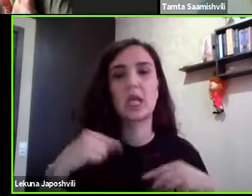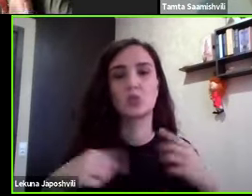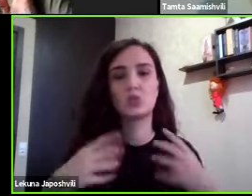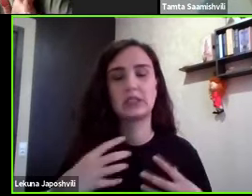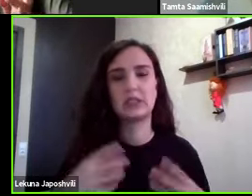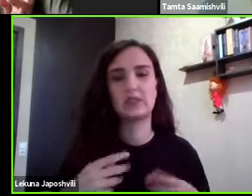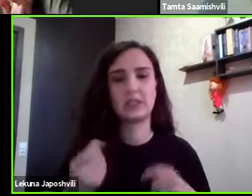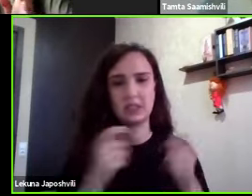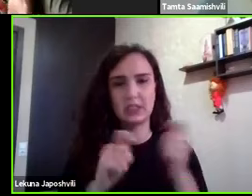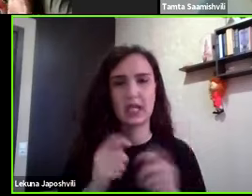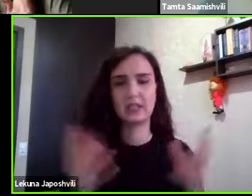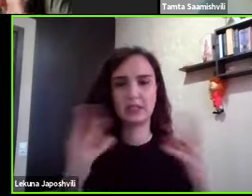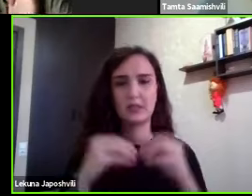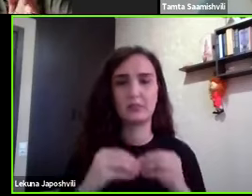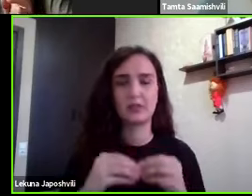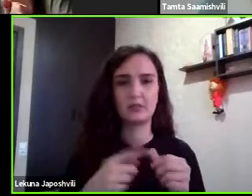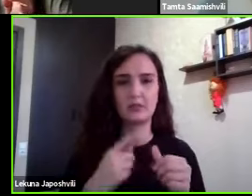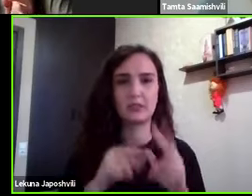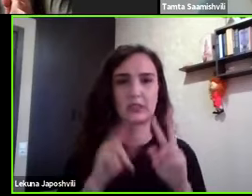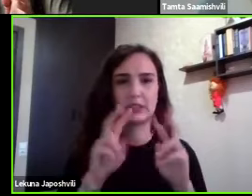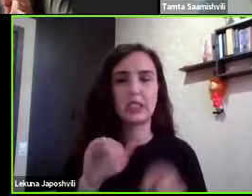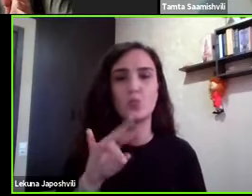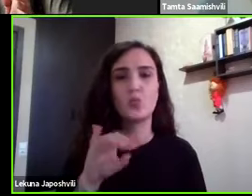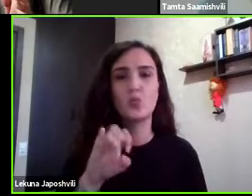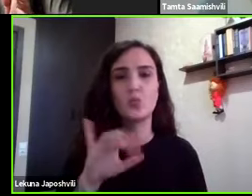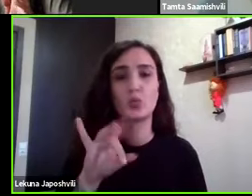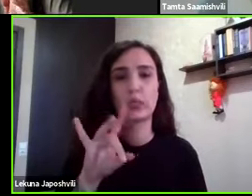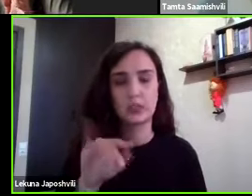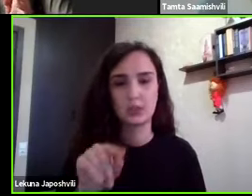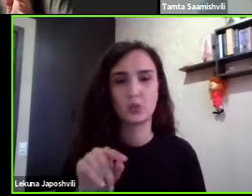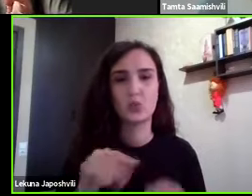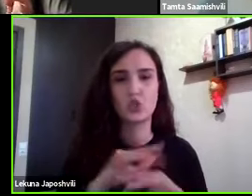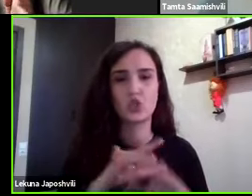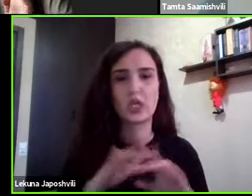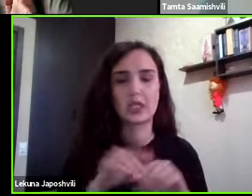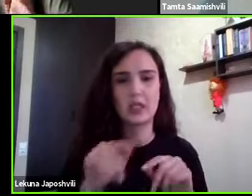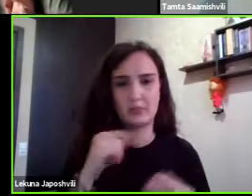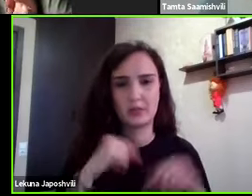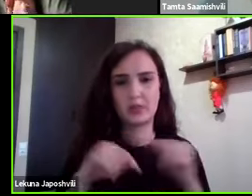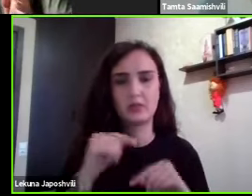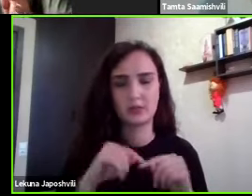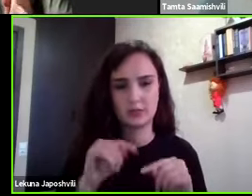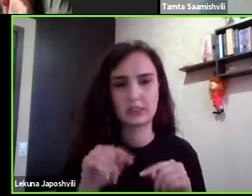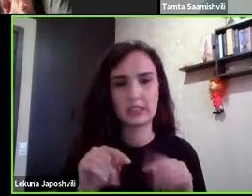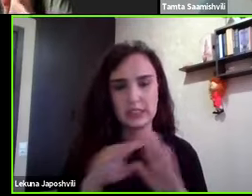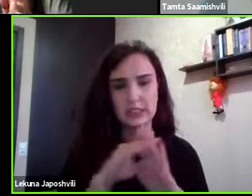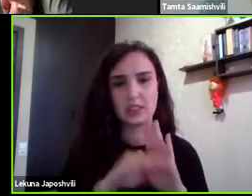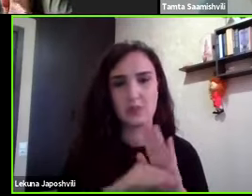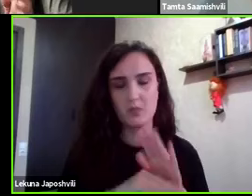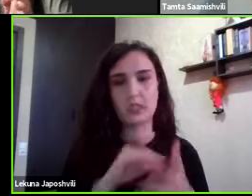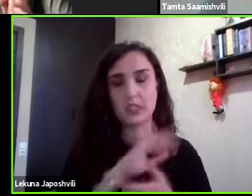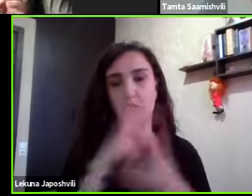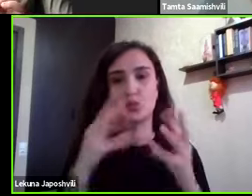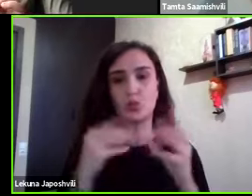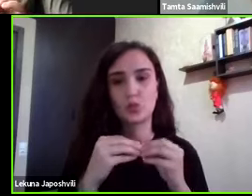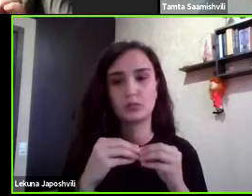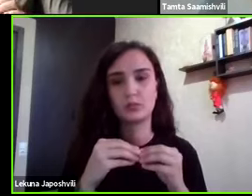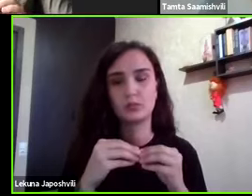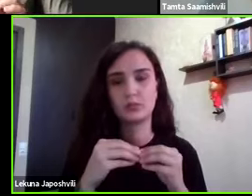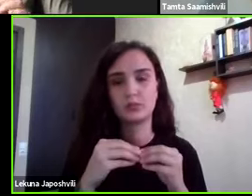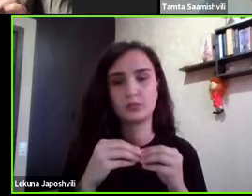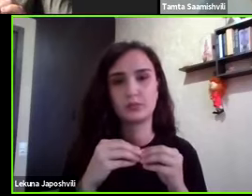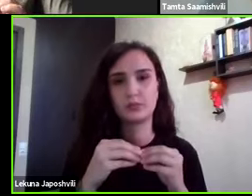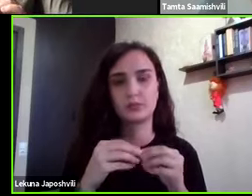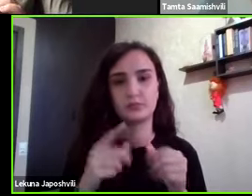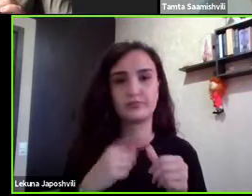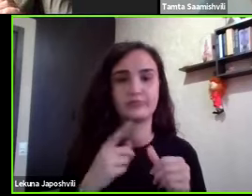ნივთიერებები, ნაერთები, რომელსაც იმუნური უჯრედები გამოიმუშავებენ იმუნური სისტემას, ძირითადად